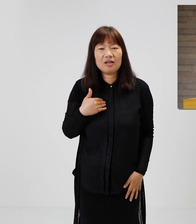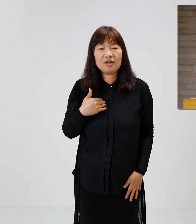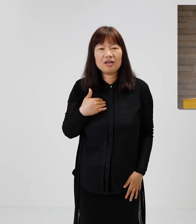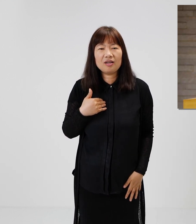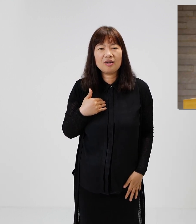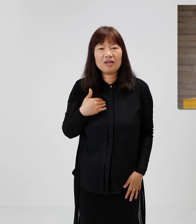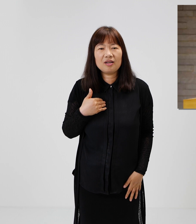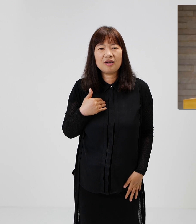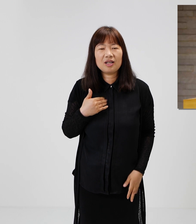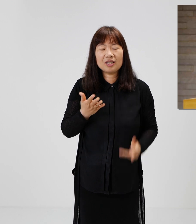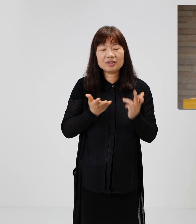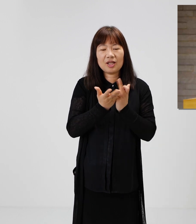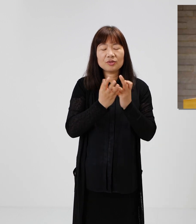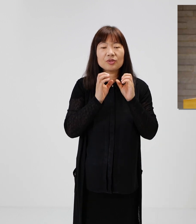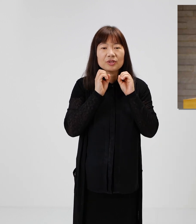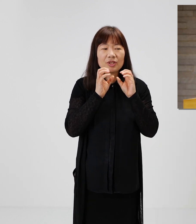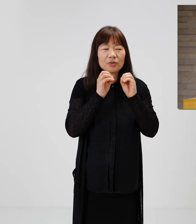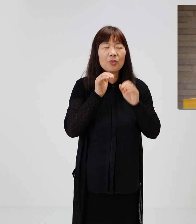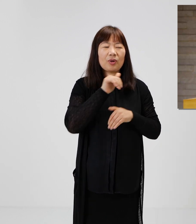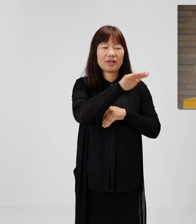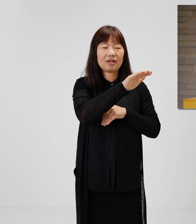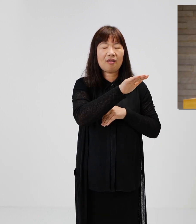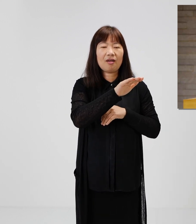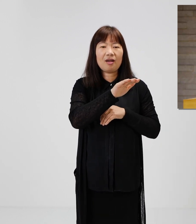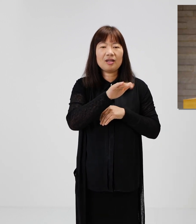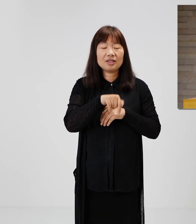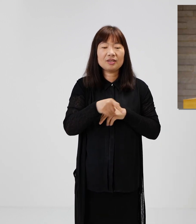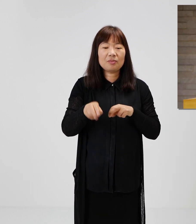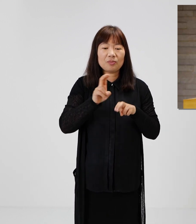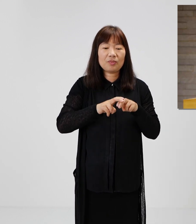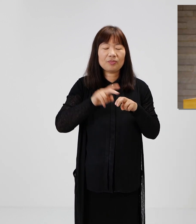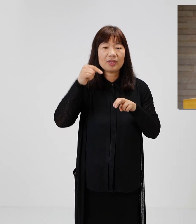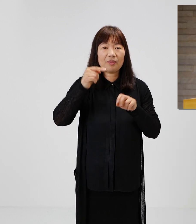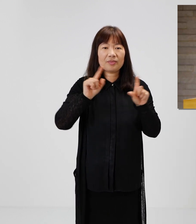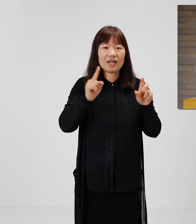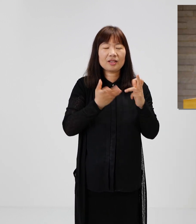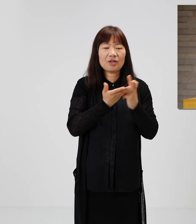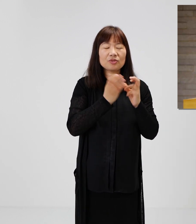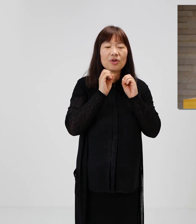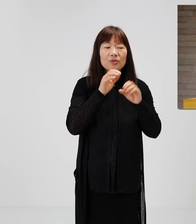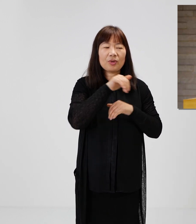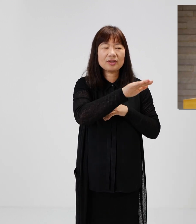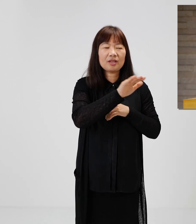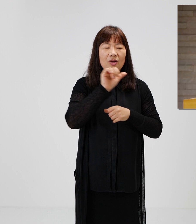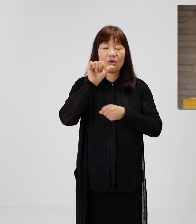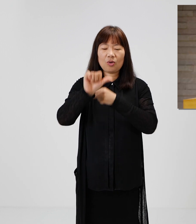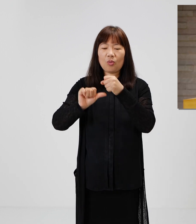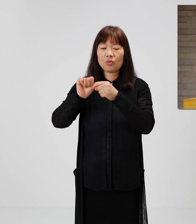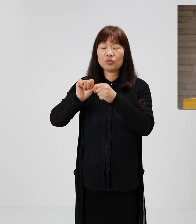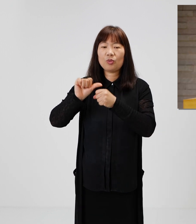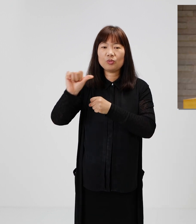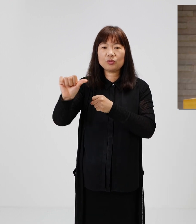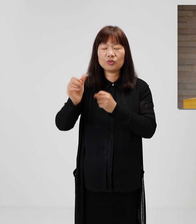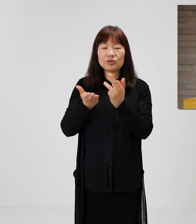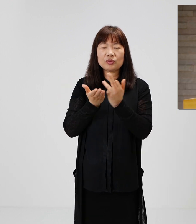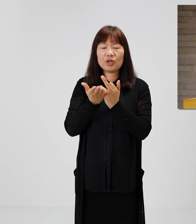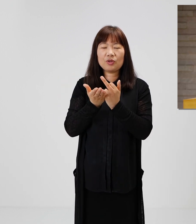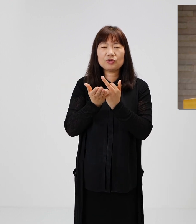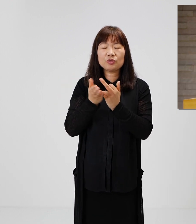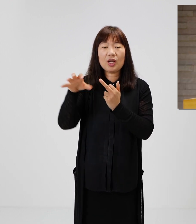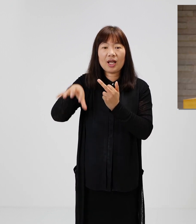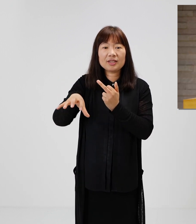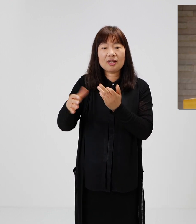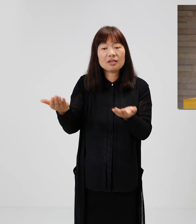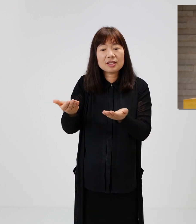제주 선교를 갔어요. 온 다음 날, 부임한 다음 날. 근데 5년 후에 제주도에서 무슨